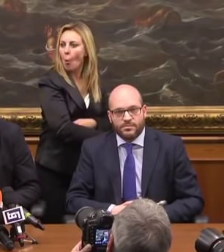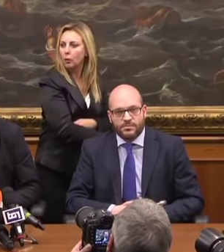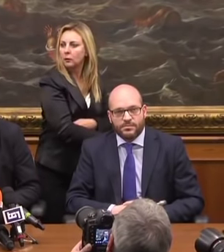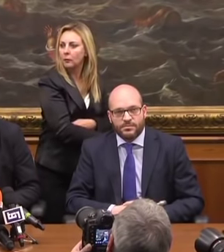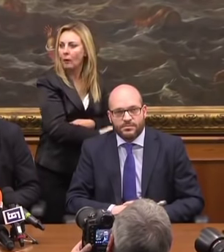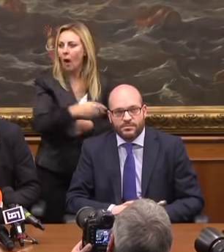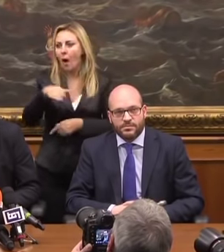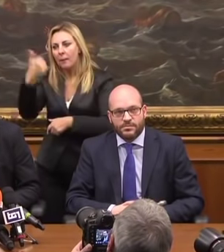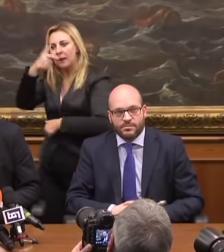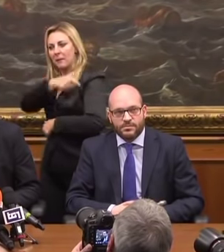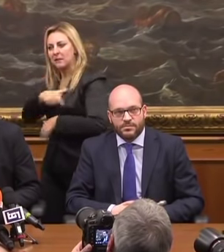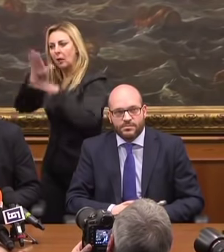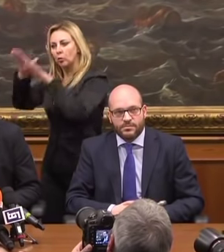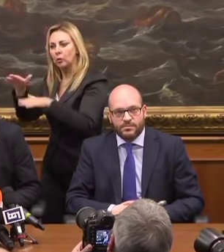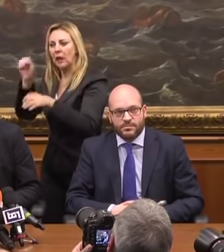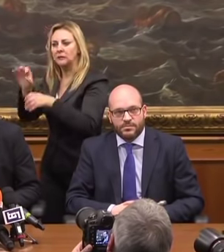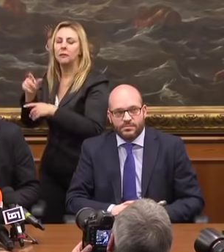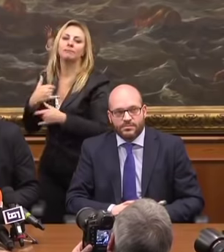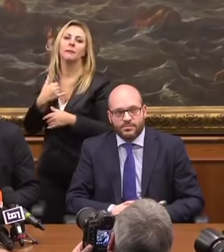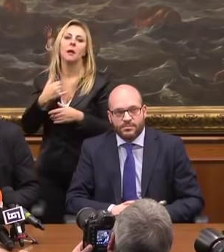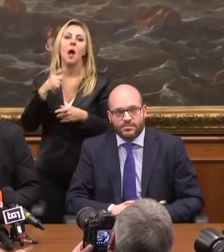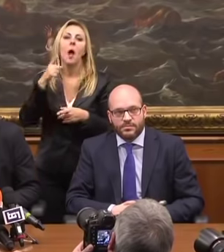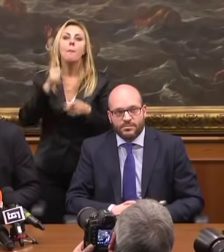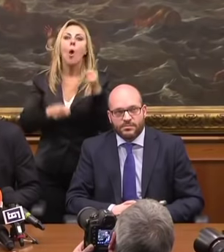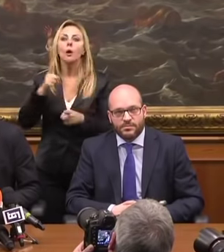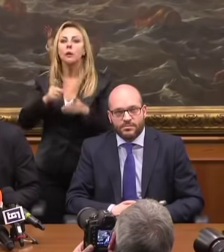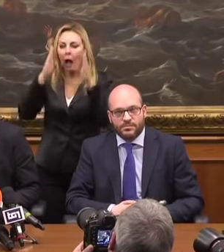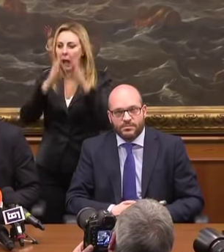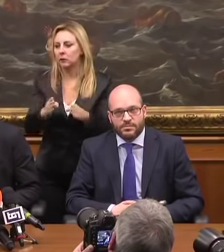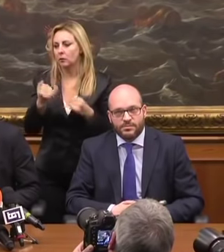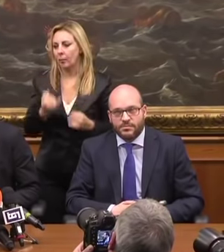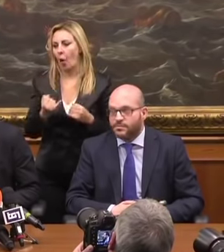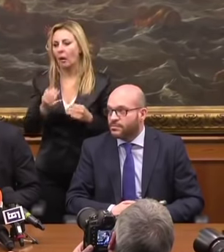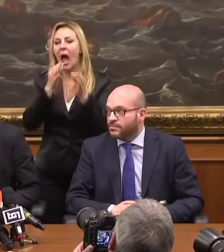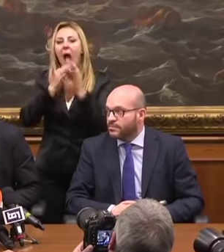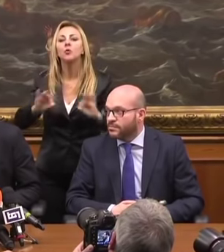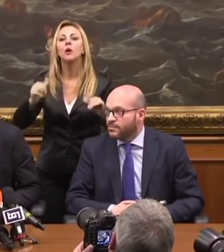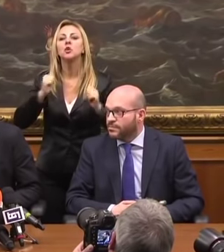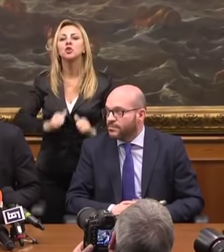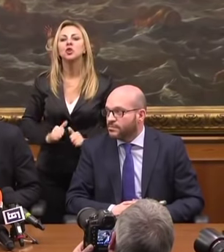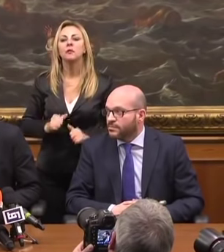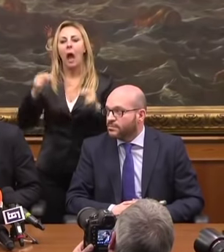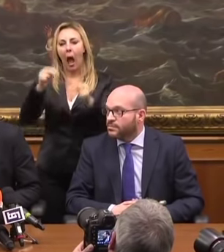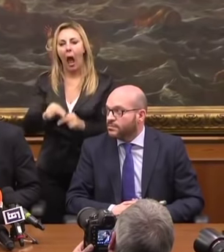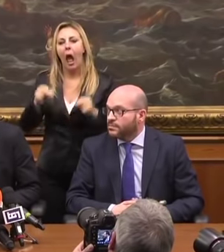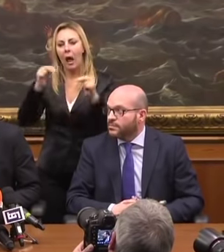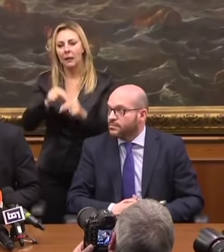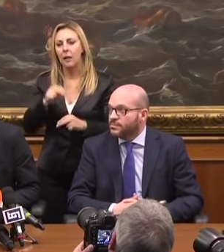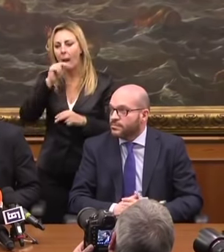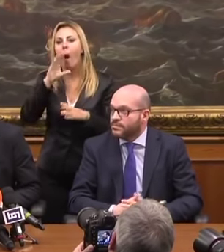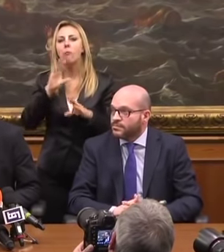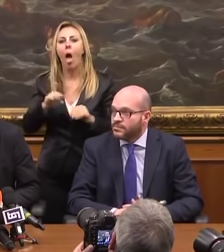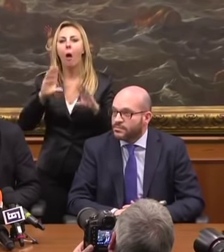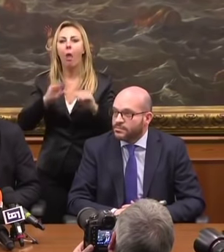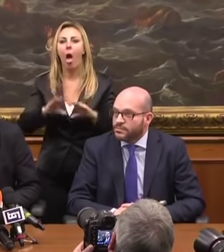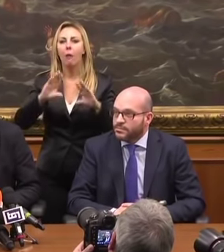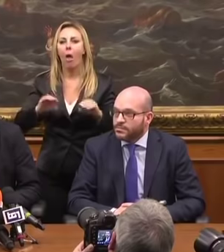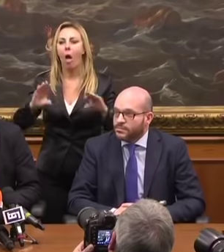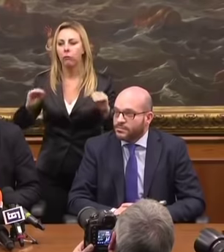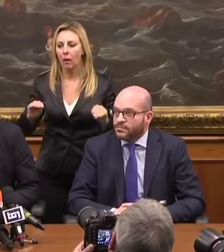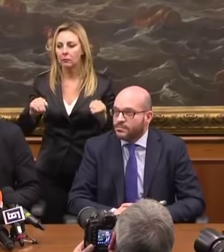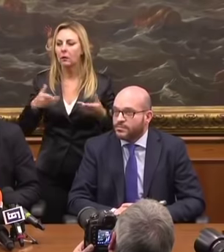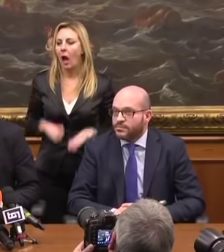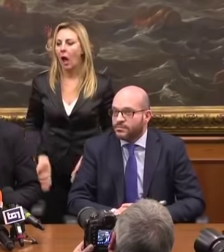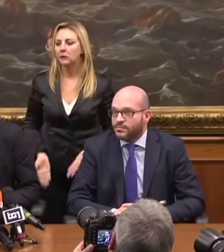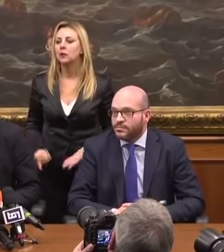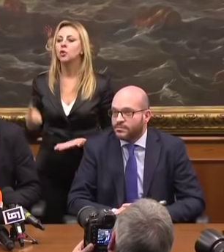che c'erano da parte della politica. Educazione civica se ne sente parlare da anni, bla bla bla bla,